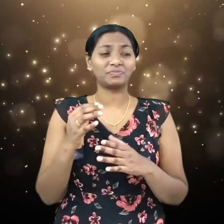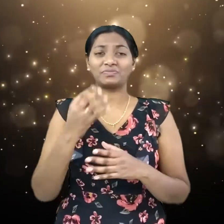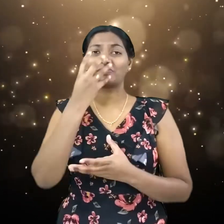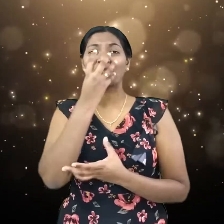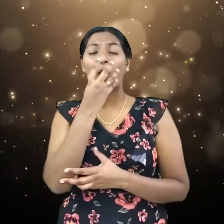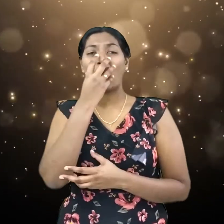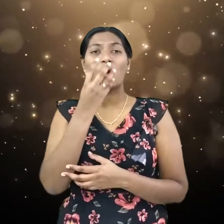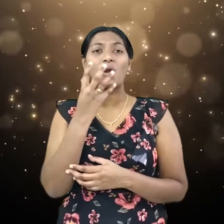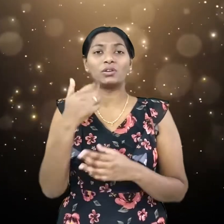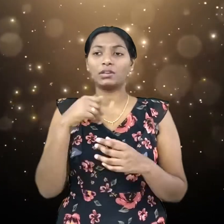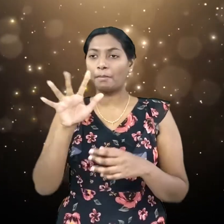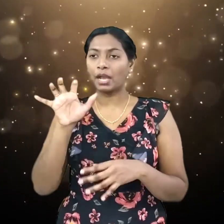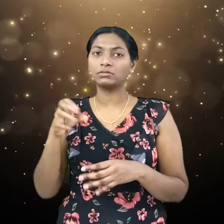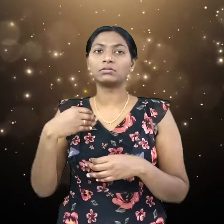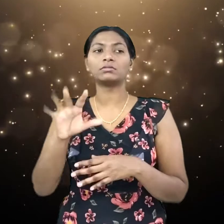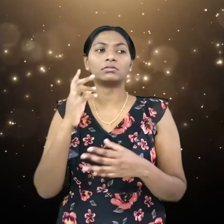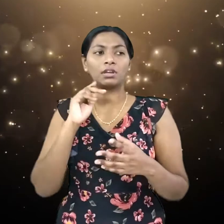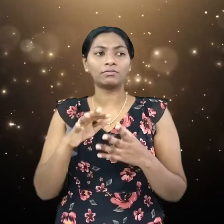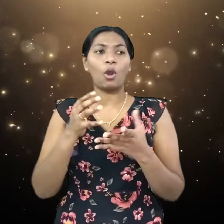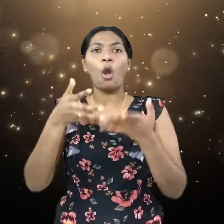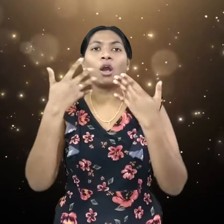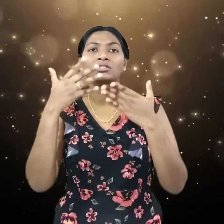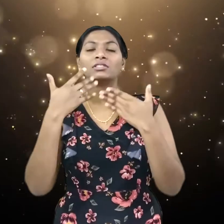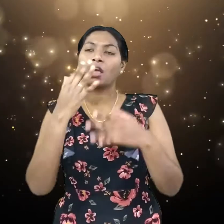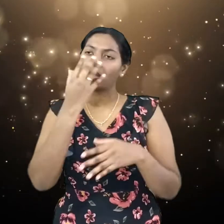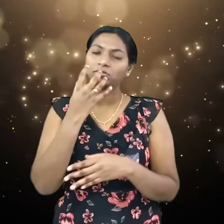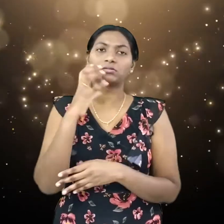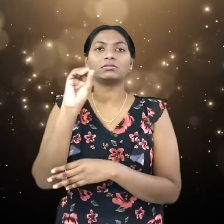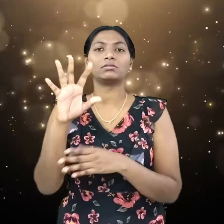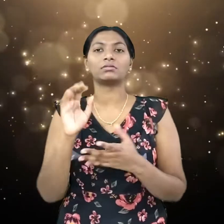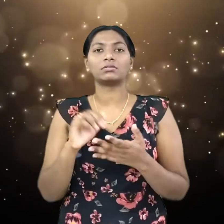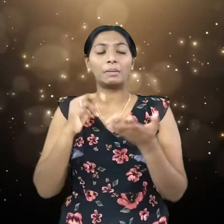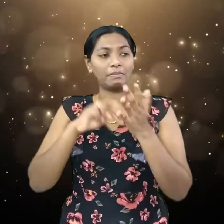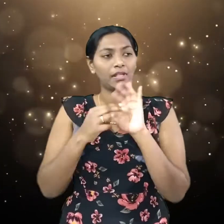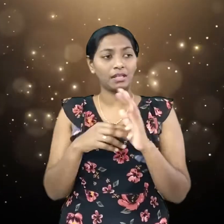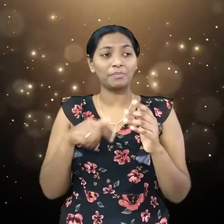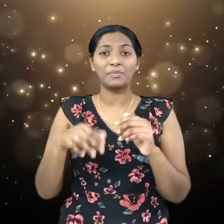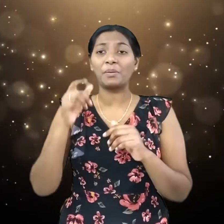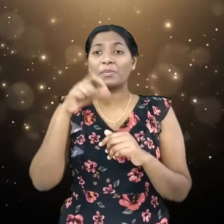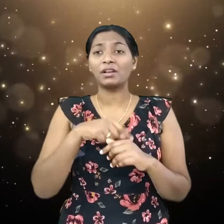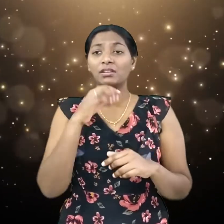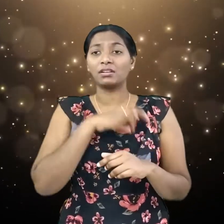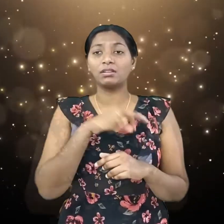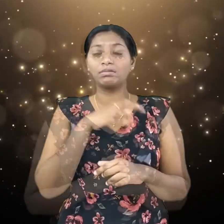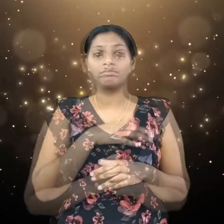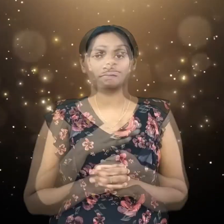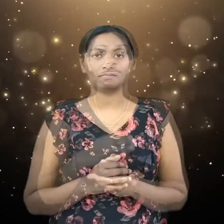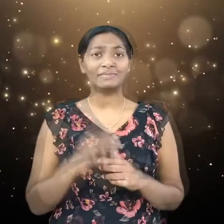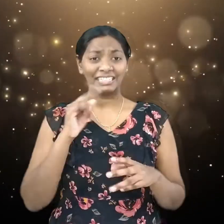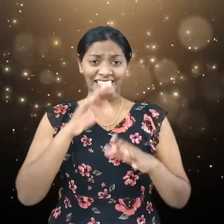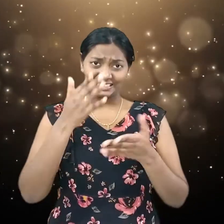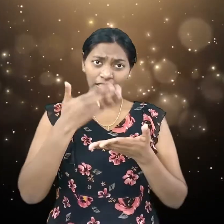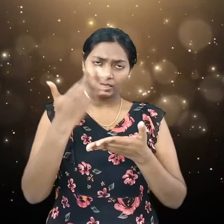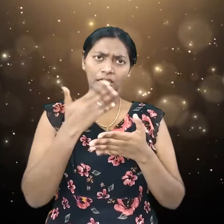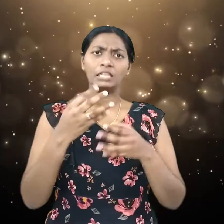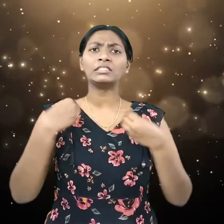एक ऑक्सीजन का सेंटर 5,000 का बेचते, मैं तो यही भर के बेच लो तो कितना हो जाए। आखिर में इंसान जो कमा रहा है वो परमेश्वर से ही तो कमा रहा है,